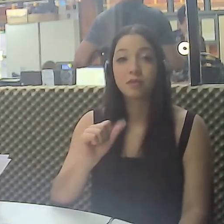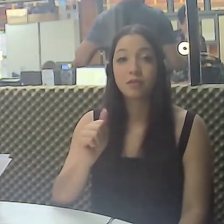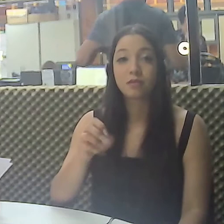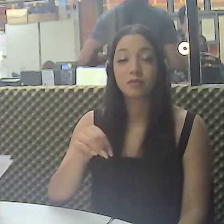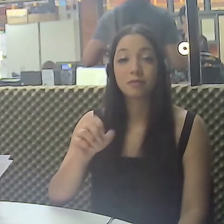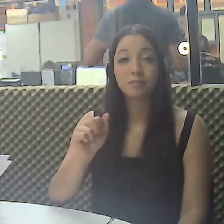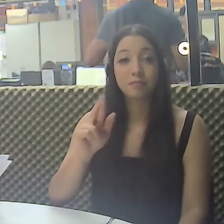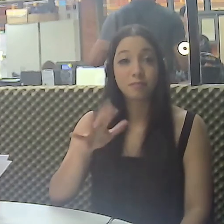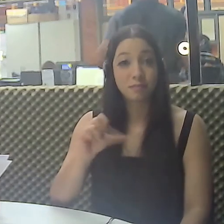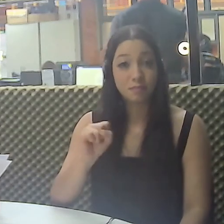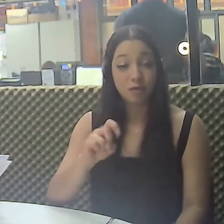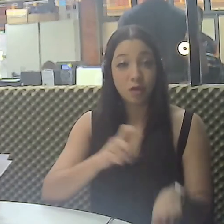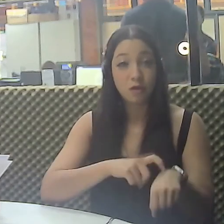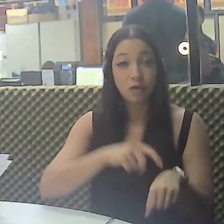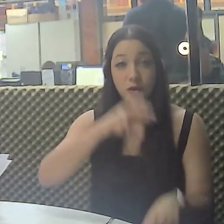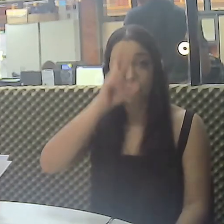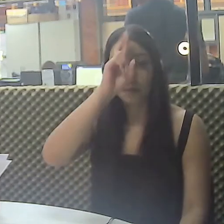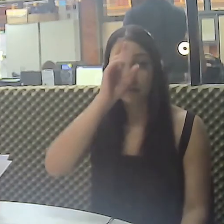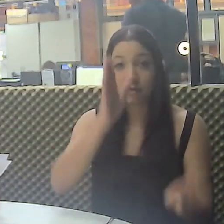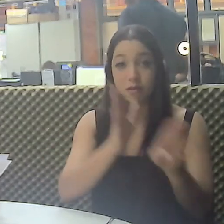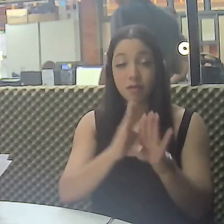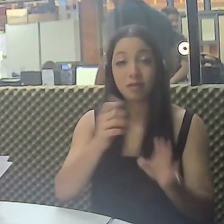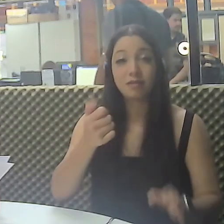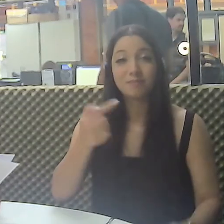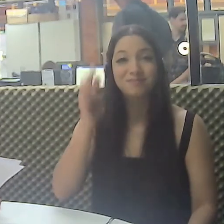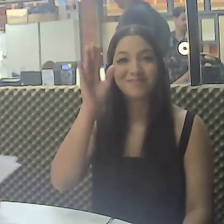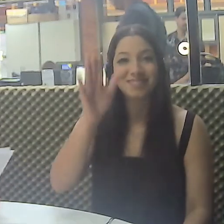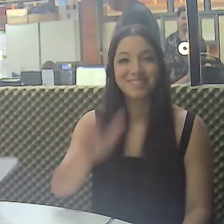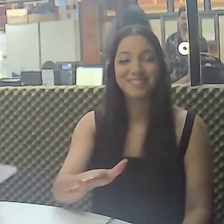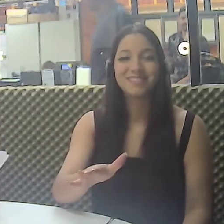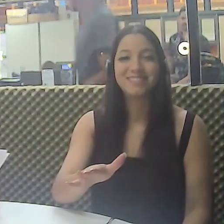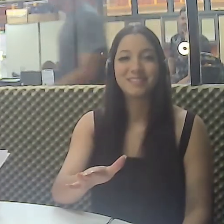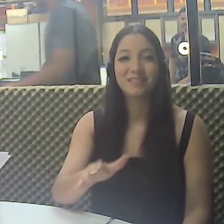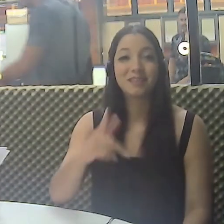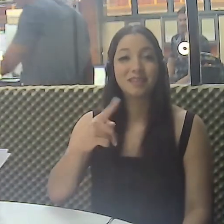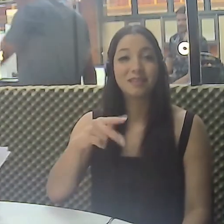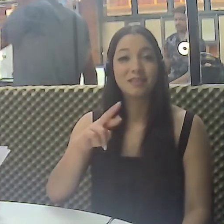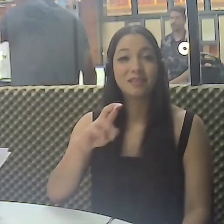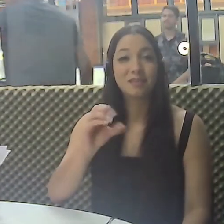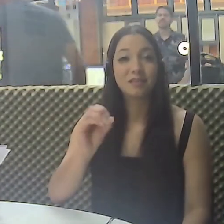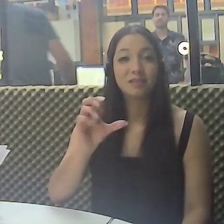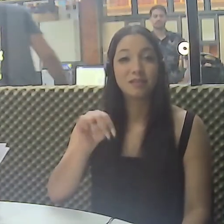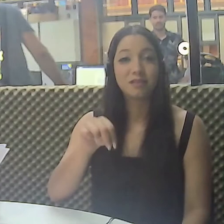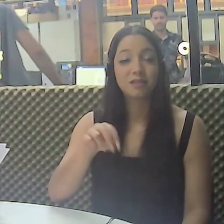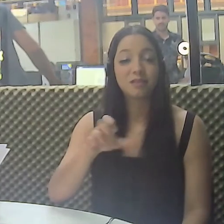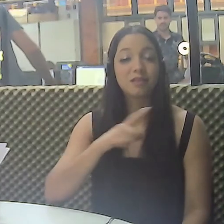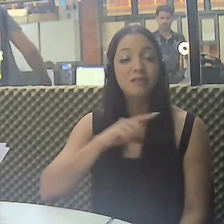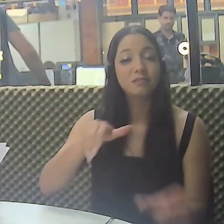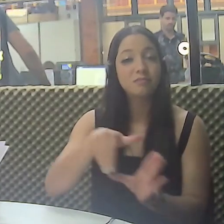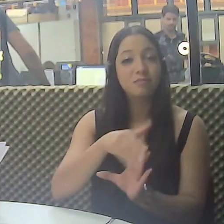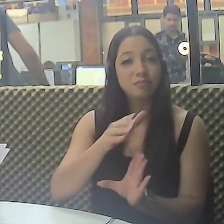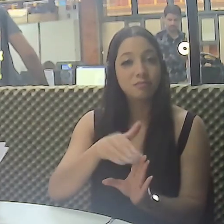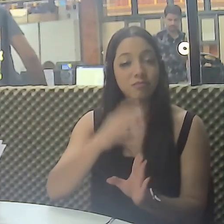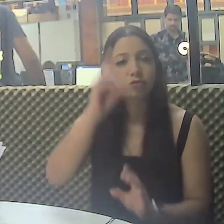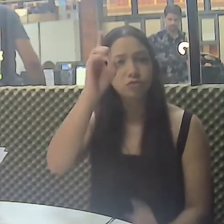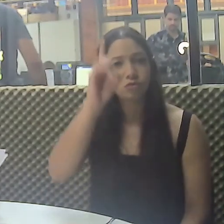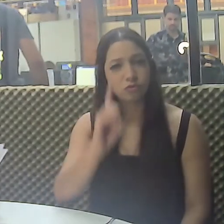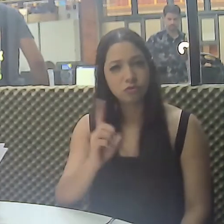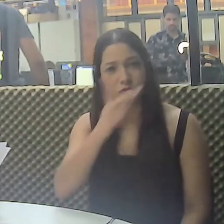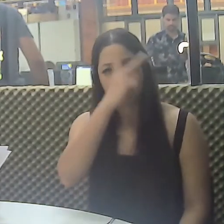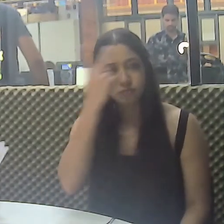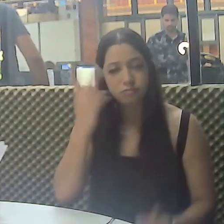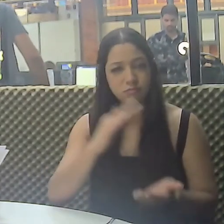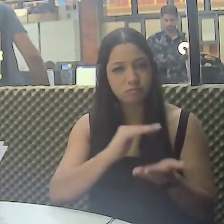Melo. Vai do meio-dia às 5 horas da tarde. Pelo Procon Móvel é possível receber orientações sobre os direitos do